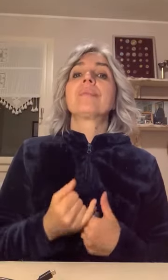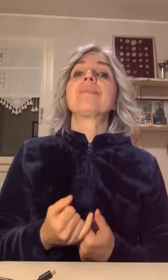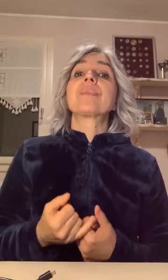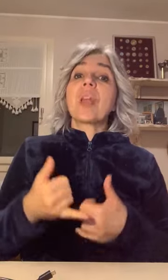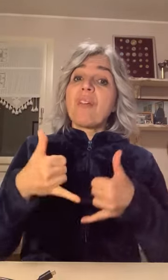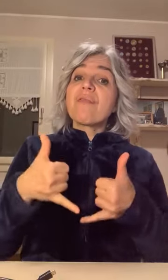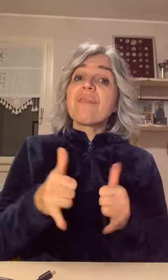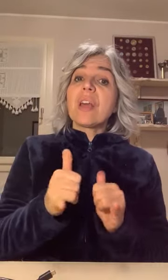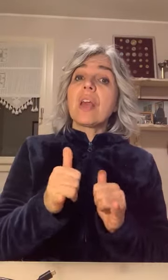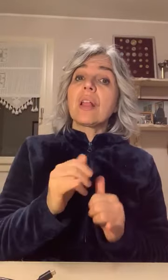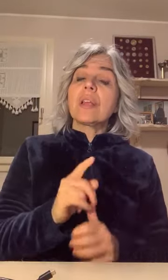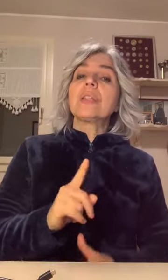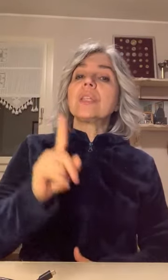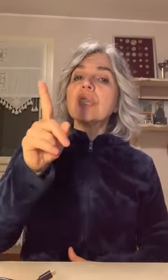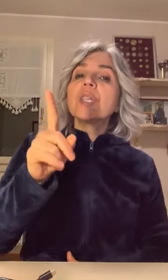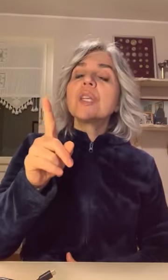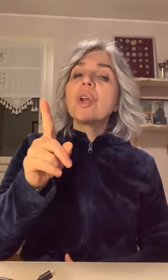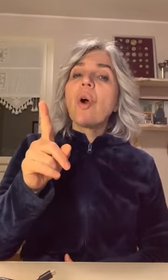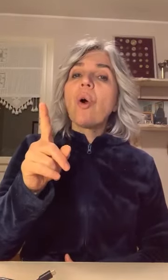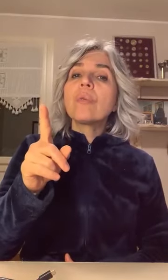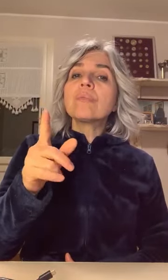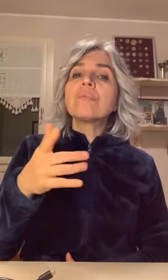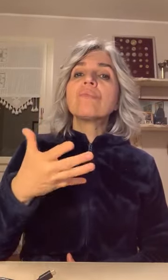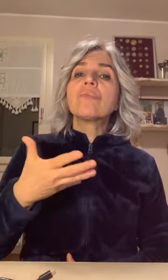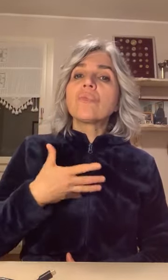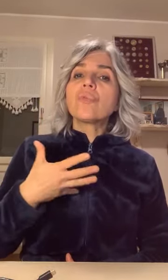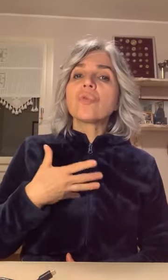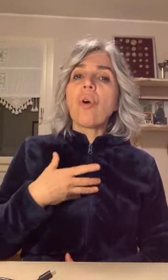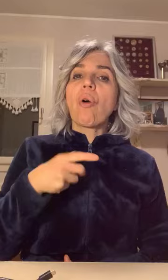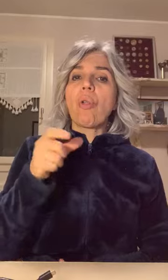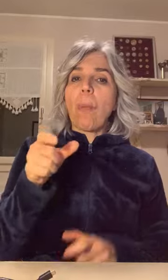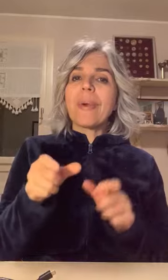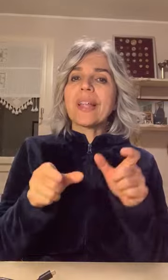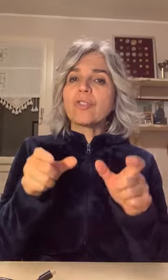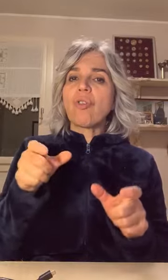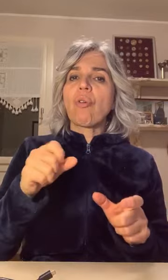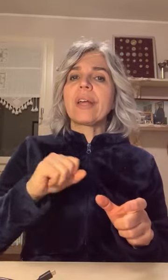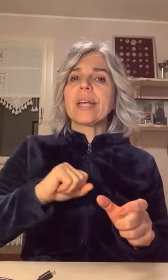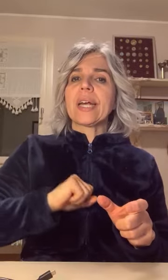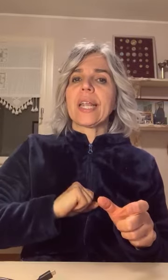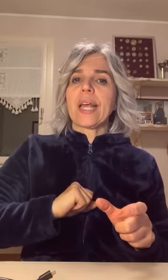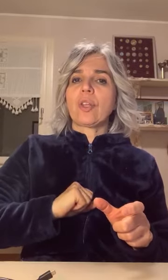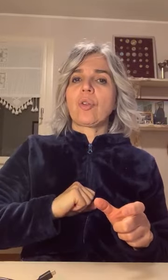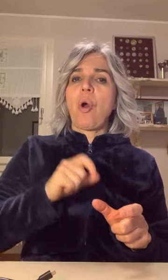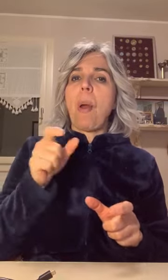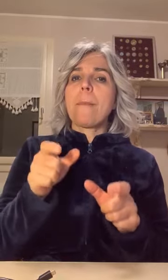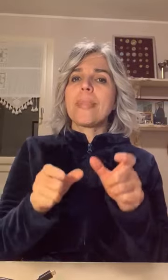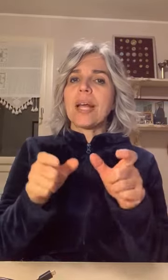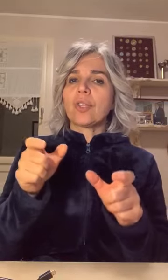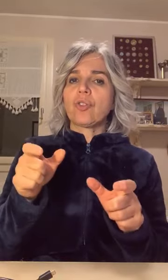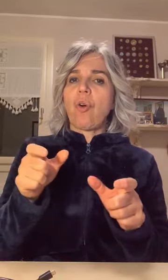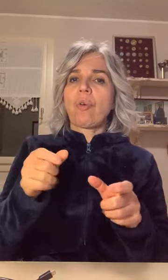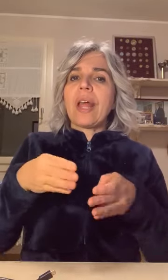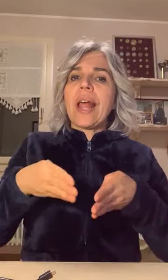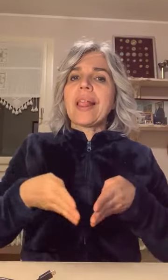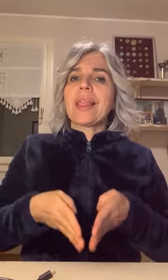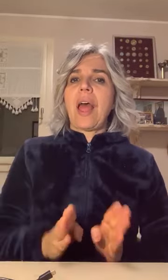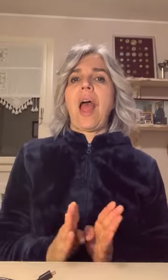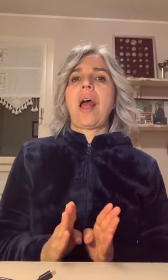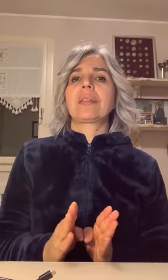Dio sono coloro che credono e sono nati di nuovo e sono coloro che appartengono a